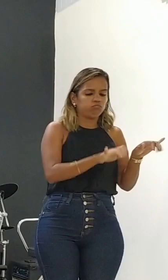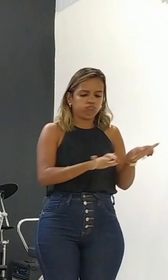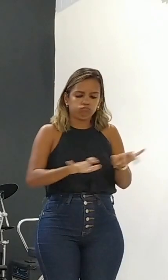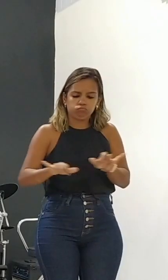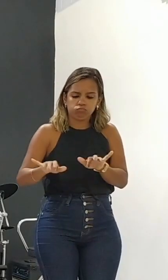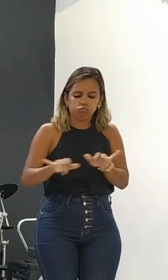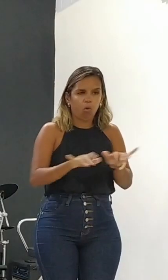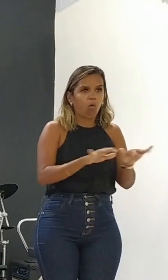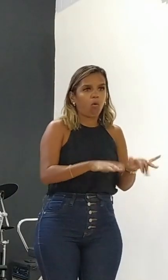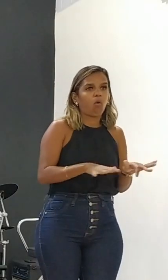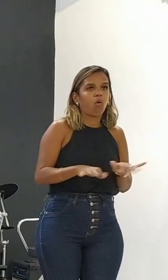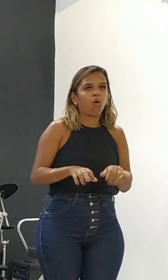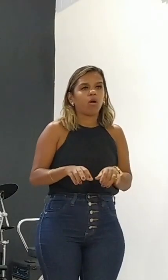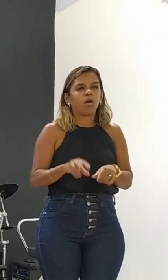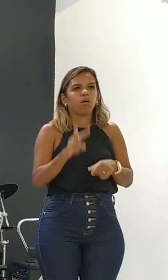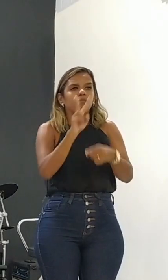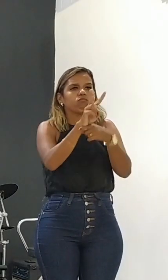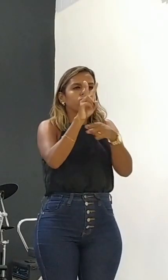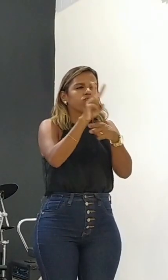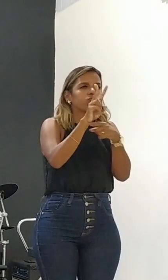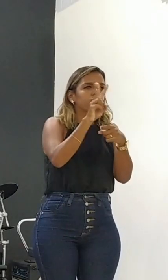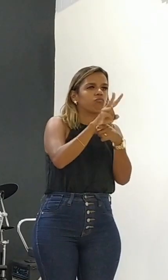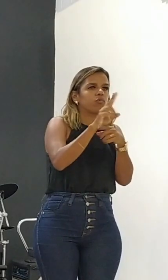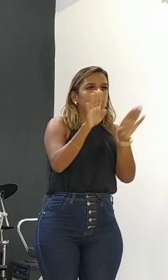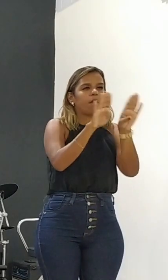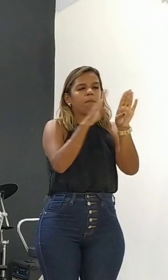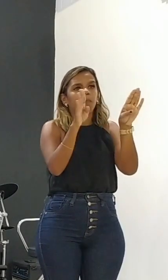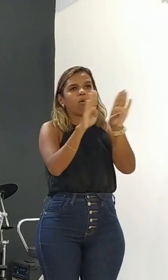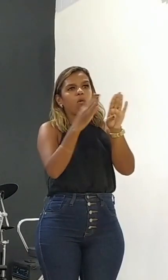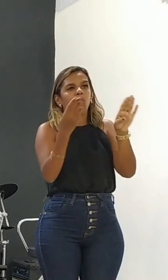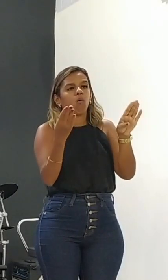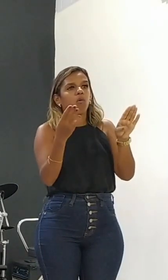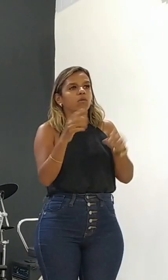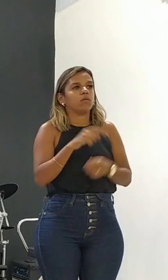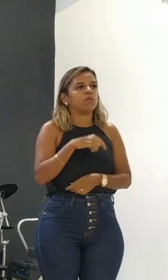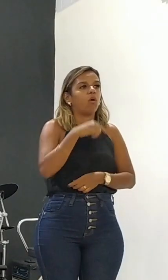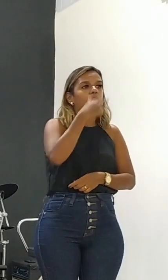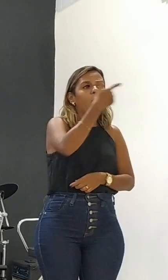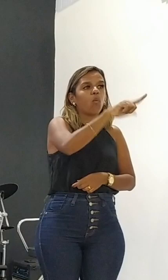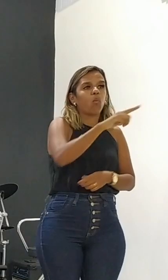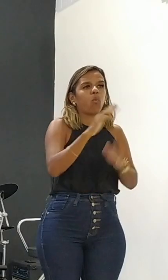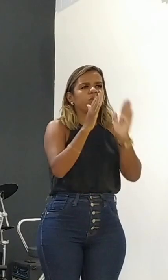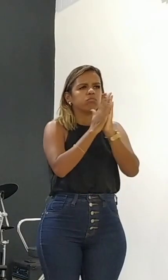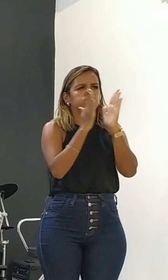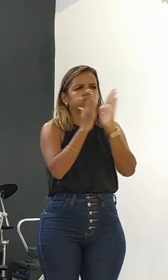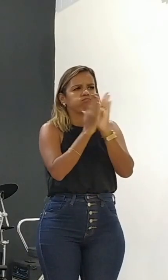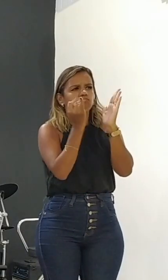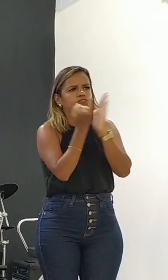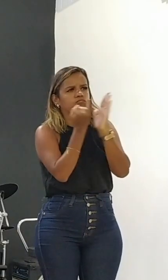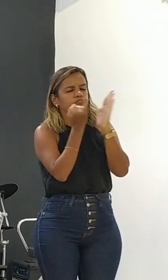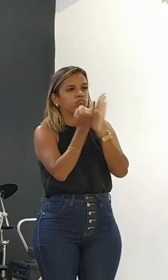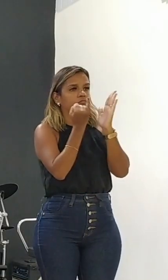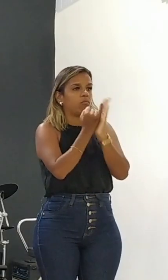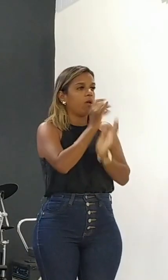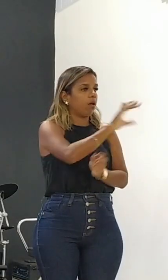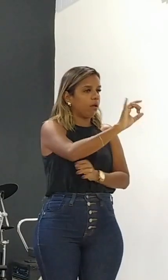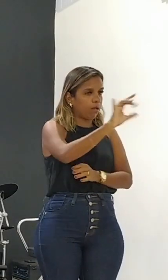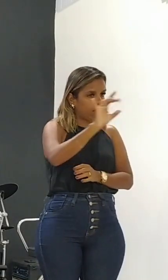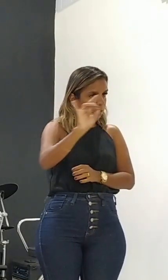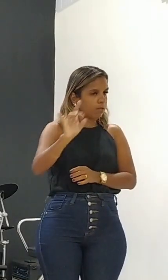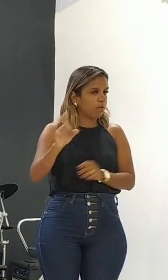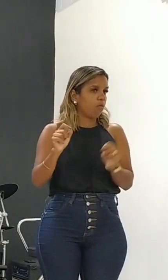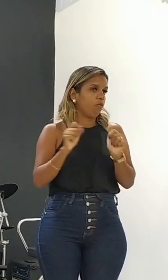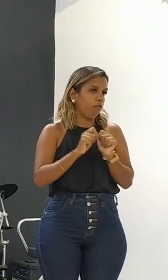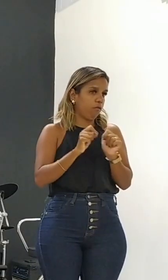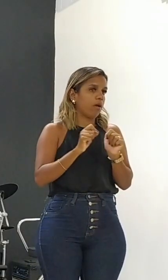um fica ali na porta para poder esperar as pessoas chegarem, outro ora lá atrás e intercede. Cada um faz a sua parte. E